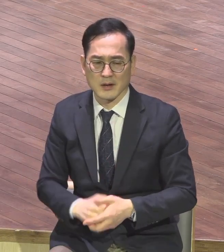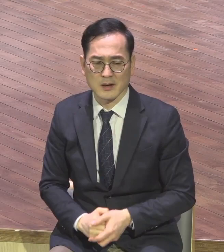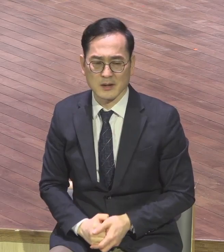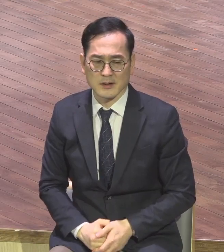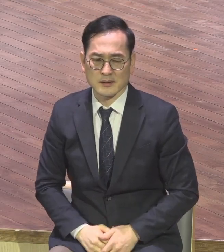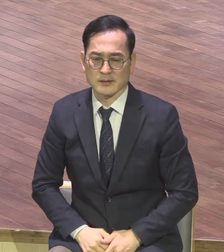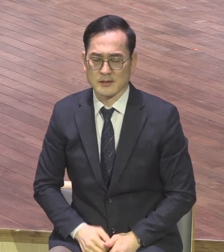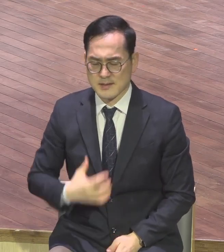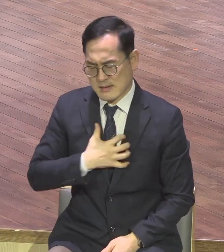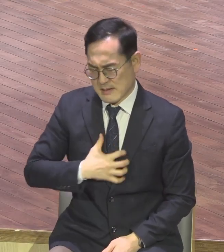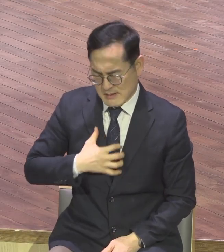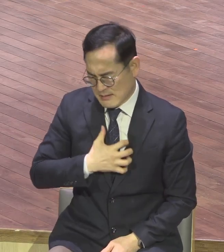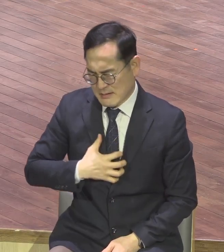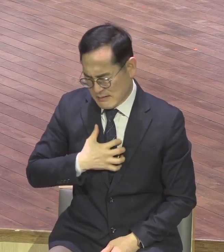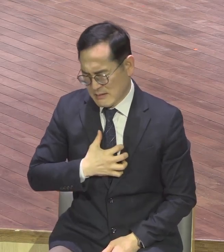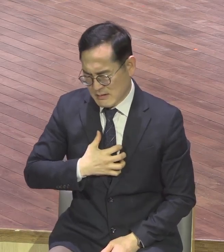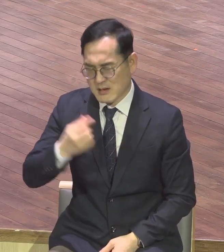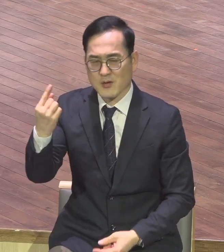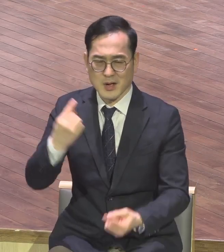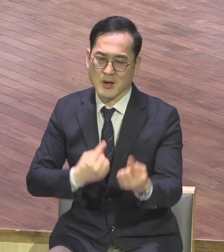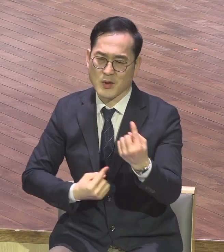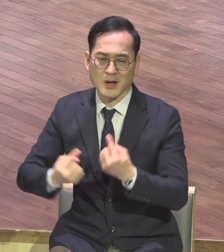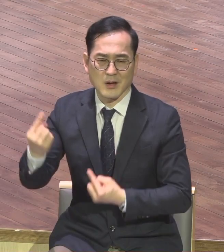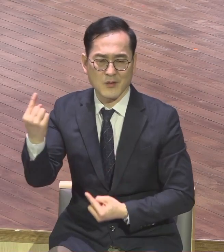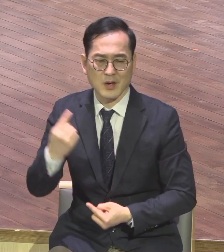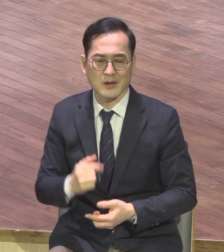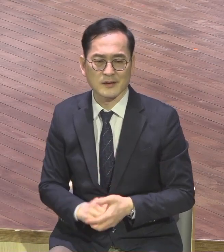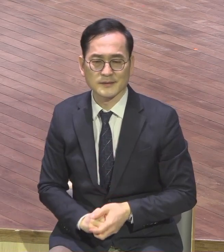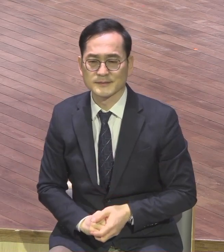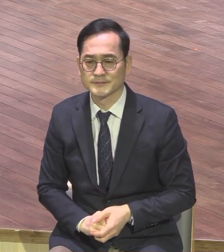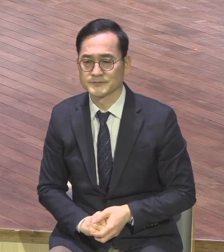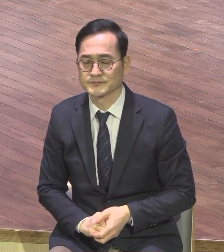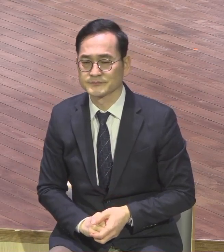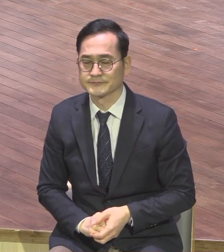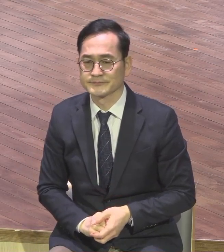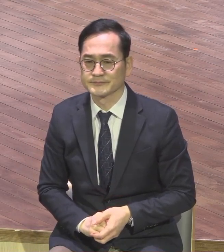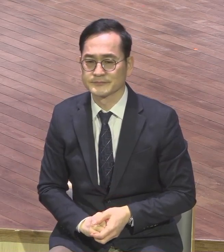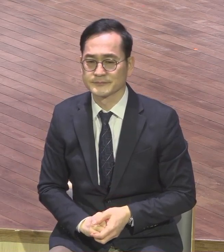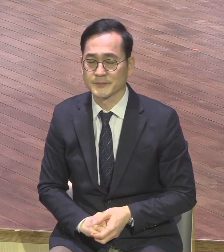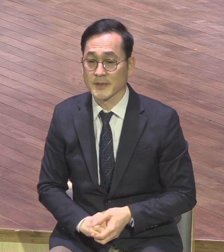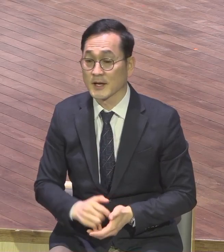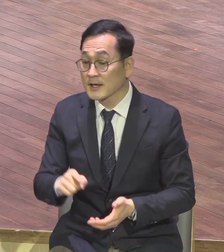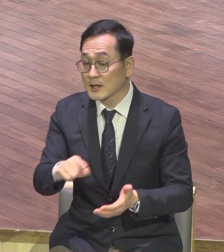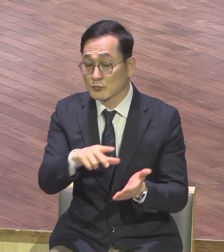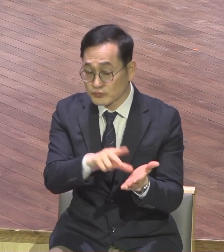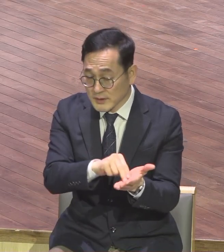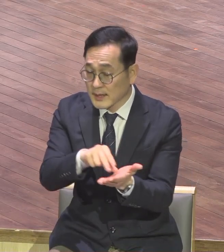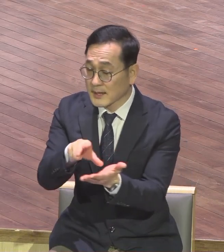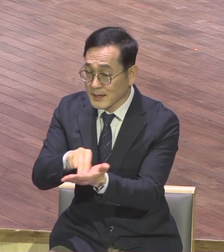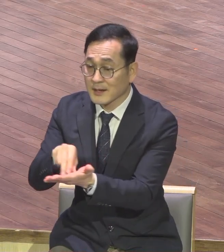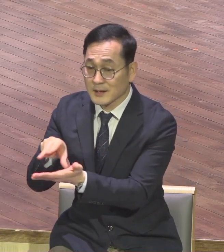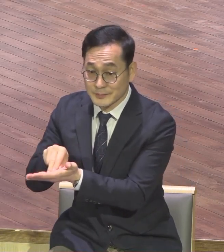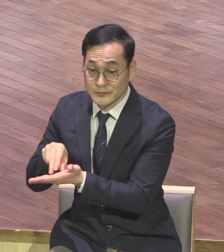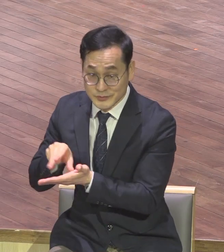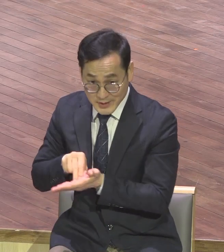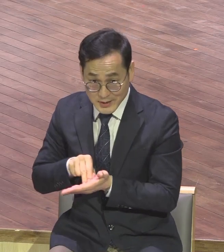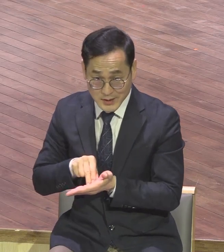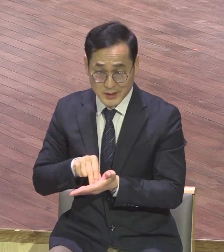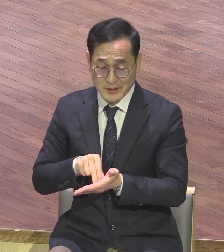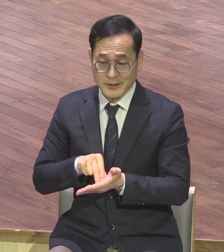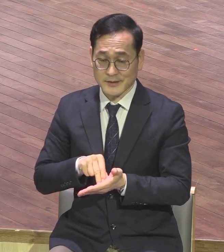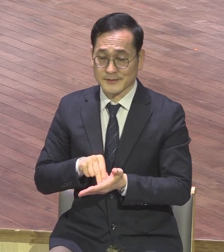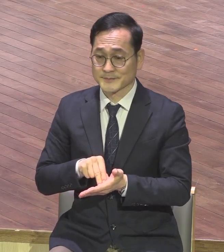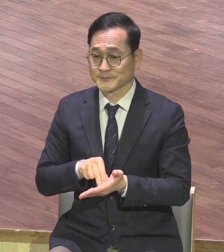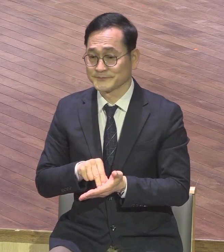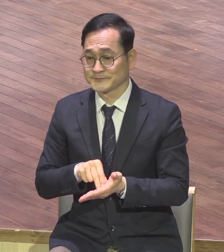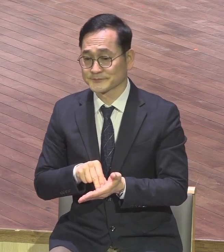그런데 이런 환경 상황 속에서 다양한 문제와 사건 속에서 자,